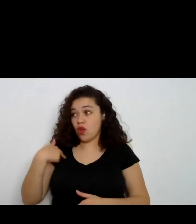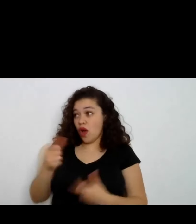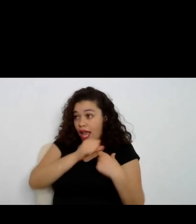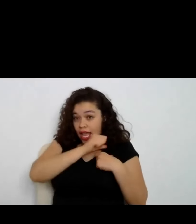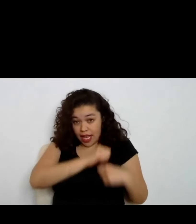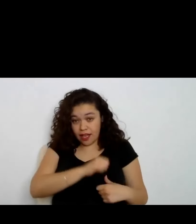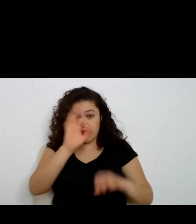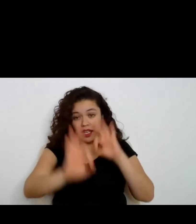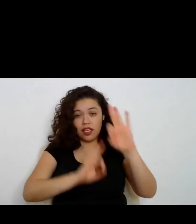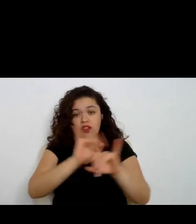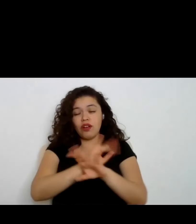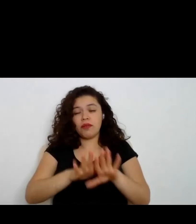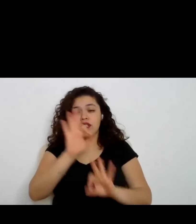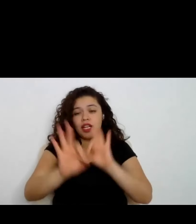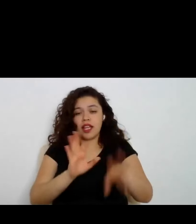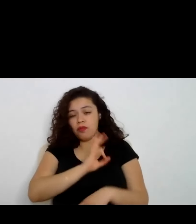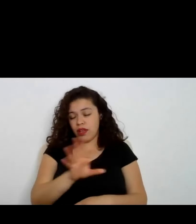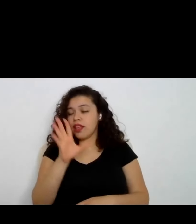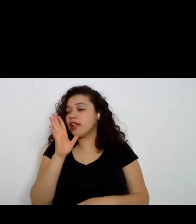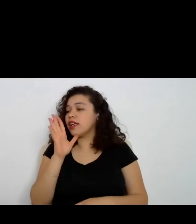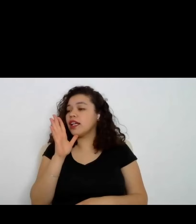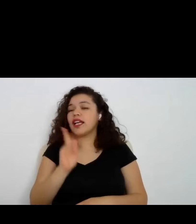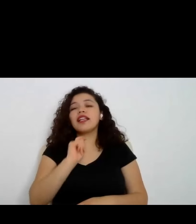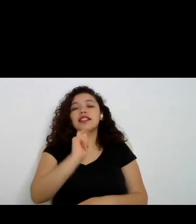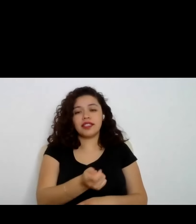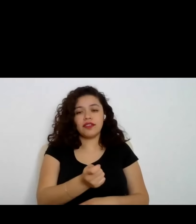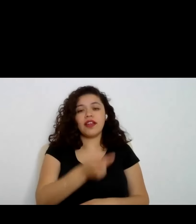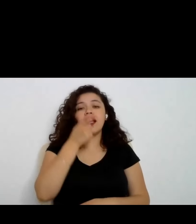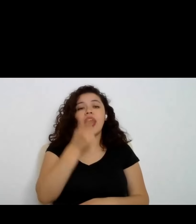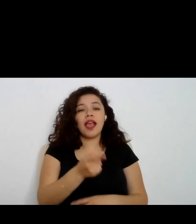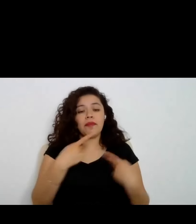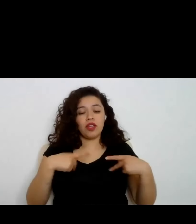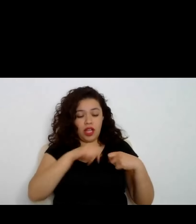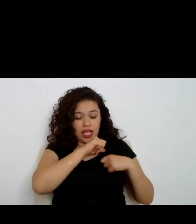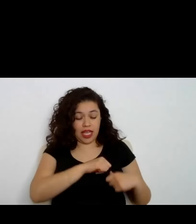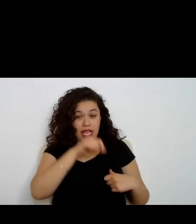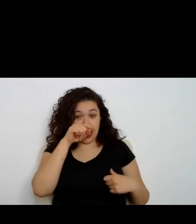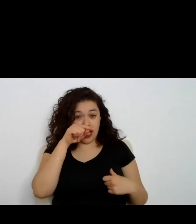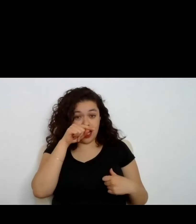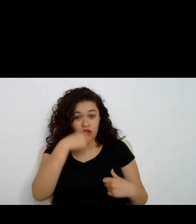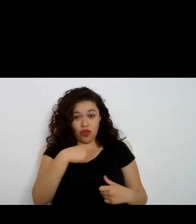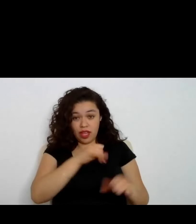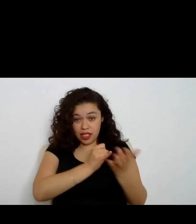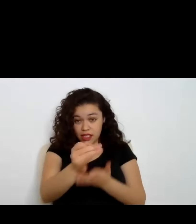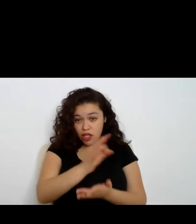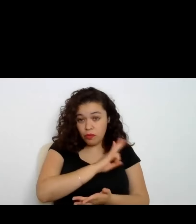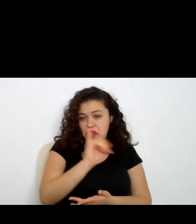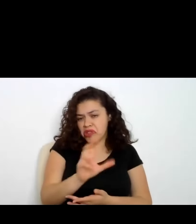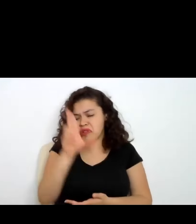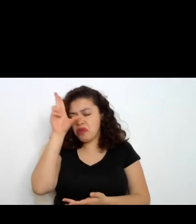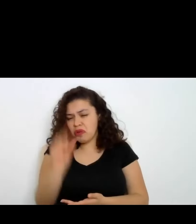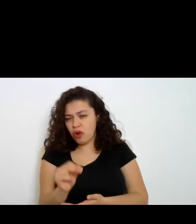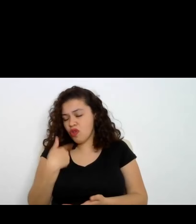tratamiento de los datos personales, esto quiere decir que él no puede decidir qué es lo que puede hacer o no puede hacer con esos